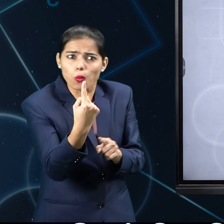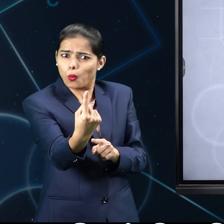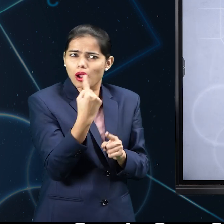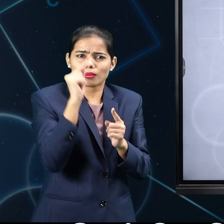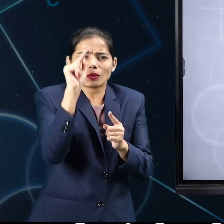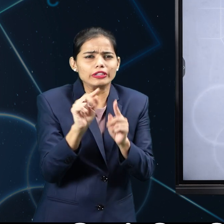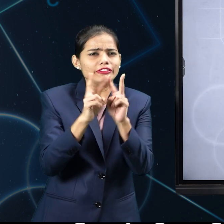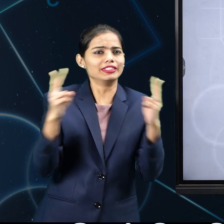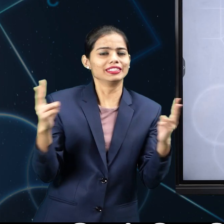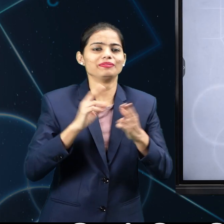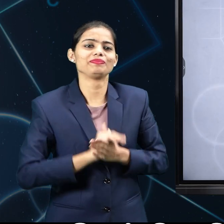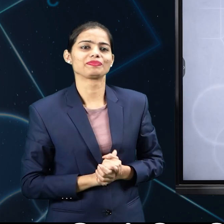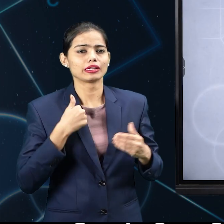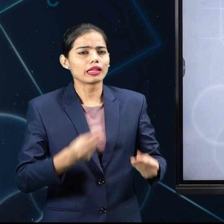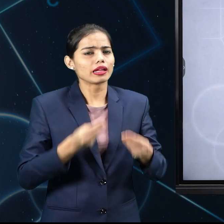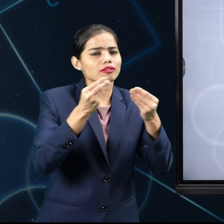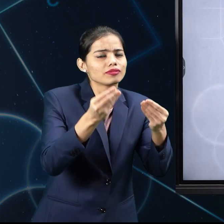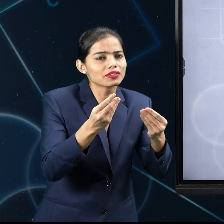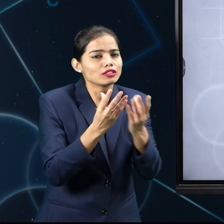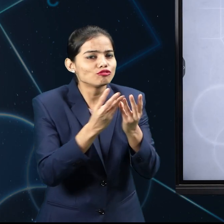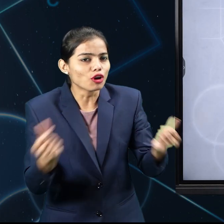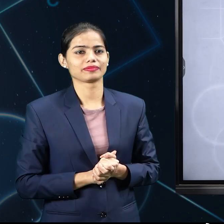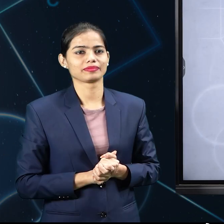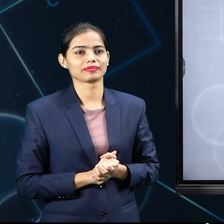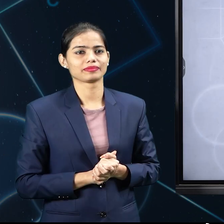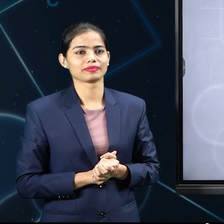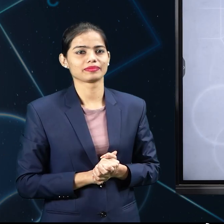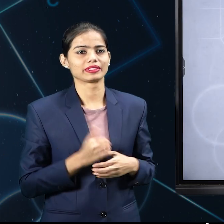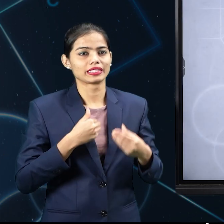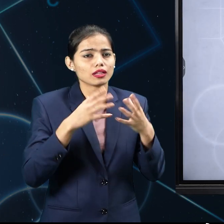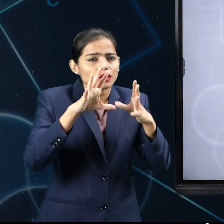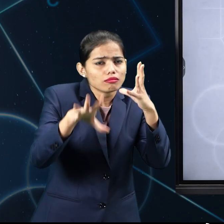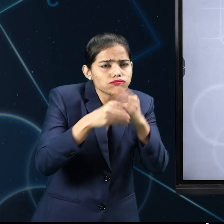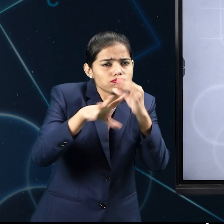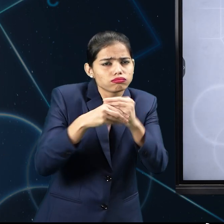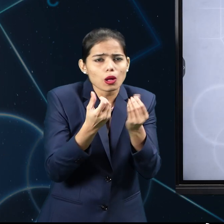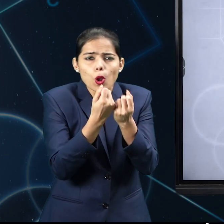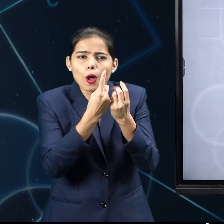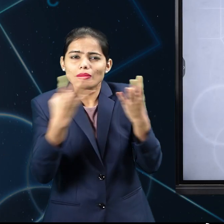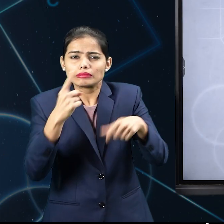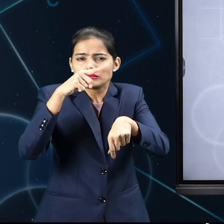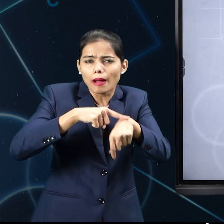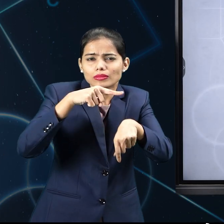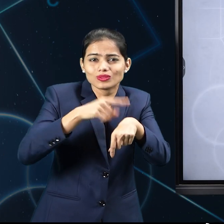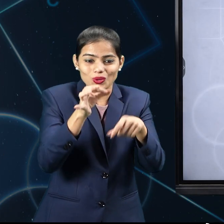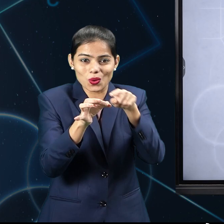आले 575 वेळा. उकल. दिलेली माहिती: नाणे उचलण्याची एकूण वेळ 1000,